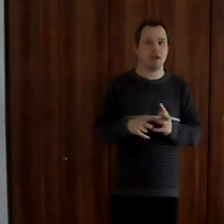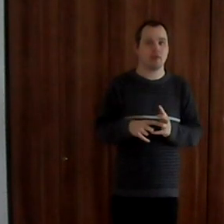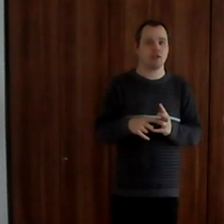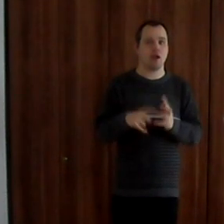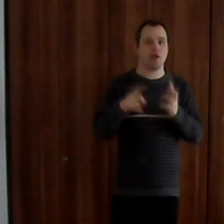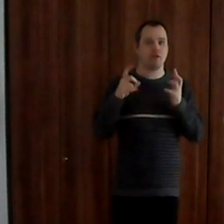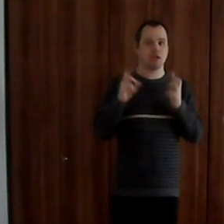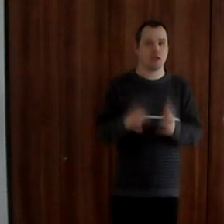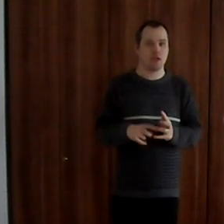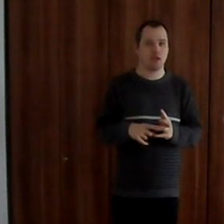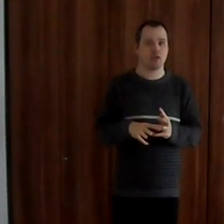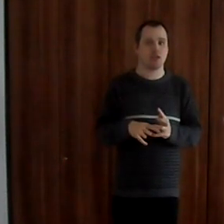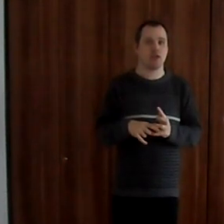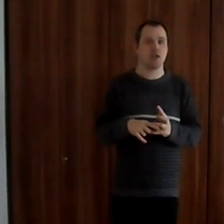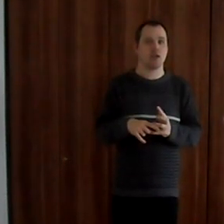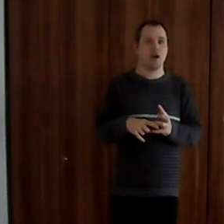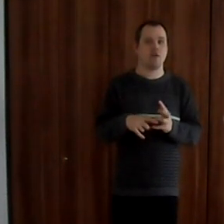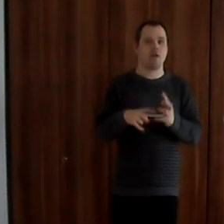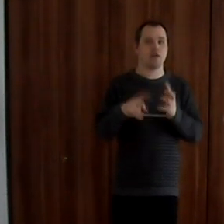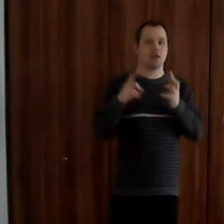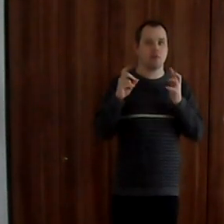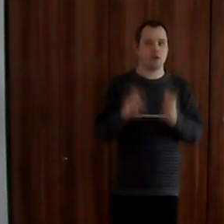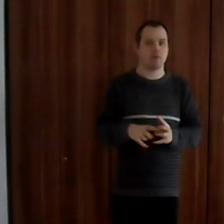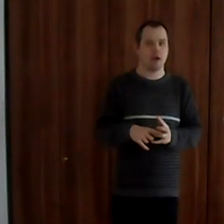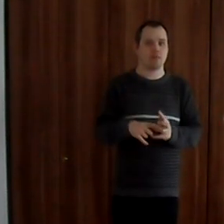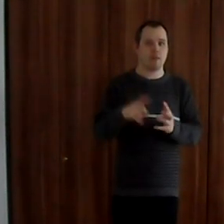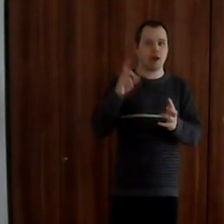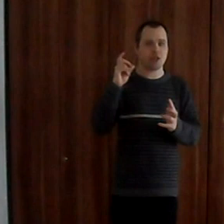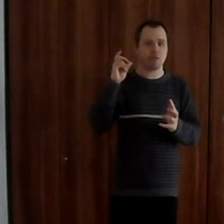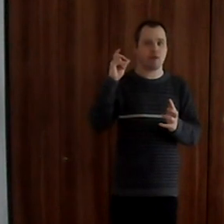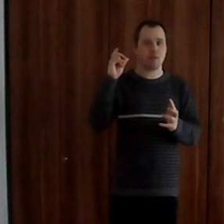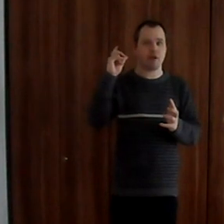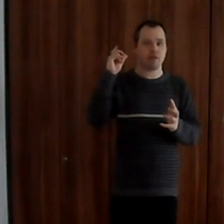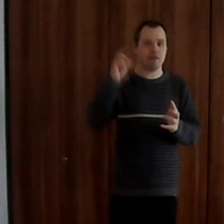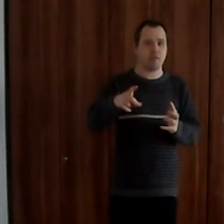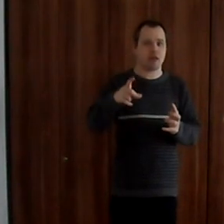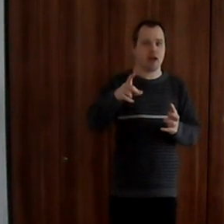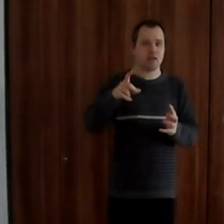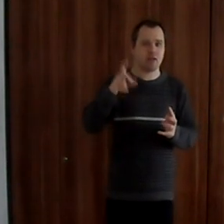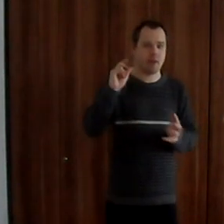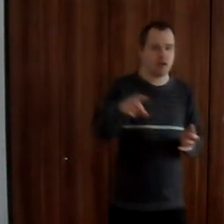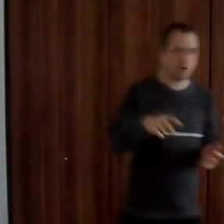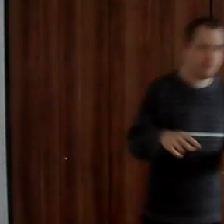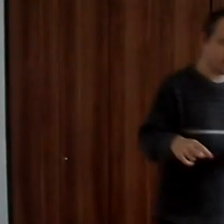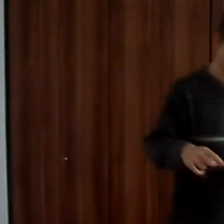eurowizyjny, będzie eurowizyjny z eurowizyjnym rozmachem. Zapraszam, to będzie prawdziwa petarda. Zapraszam.